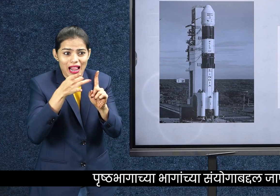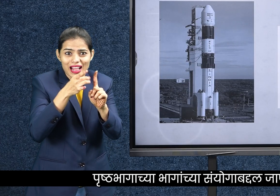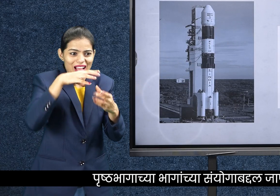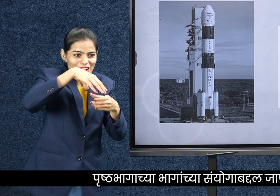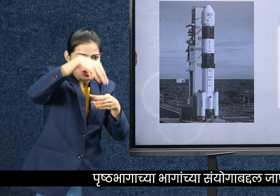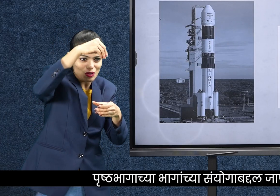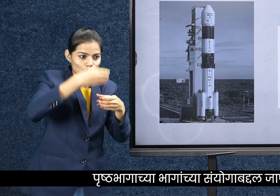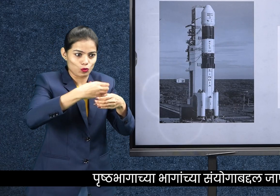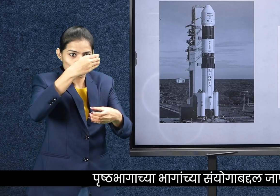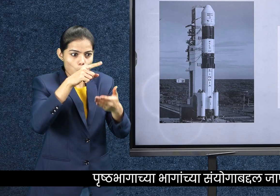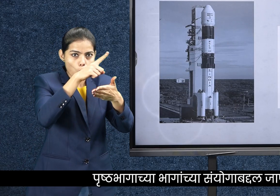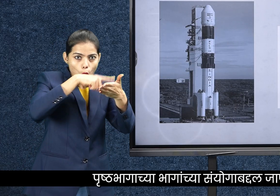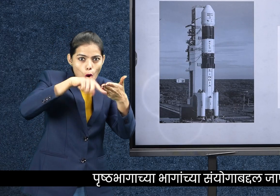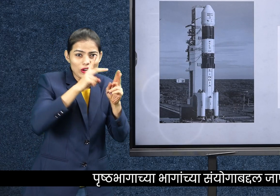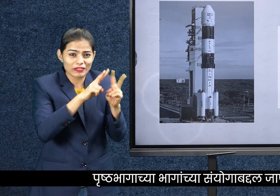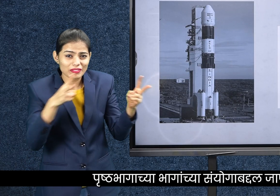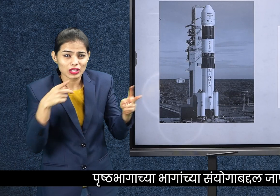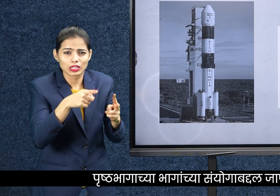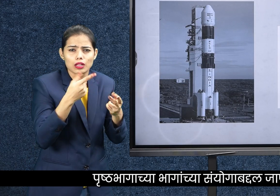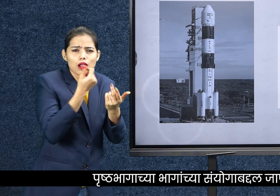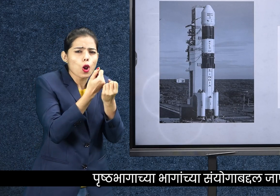पृष्ठभागाच्या भागांच्या संयोगांबद्दल जाणून घेणार आहोत.